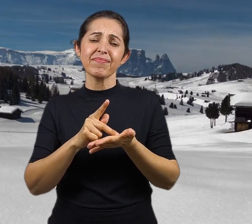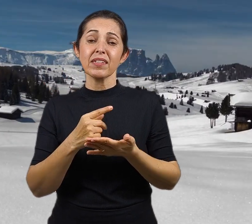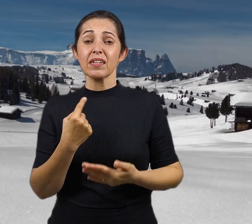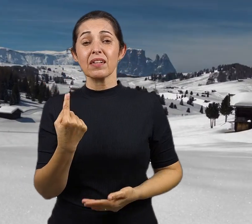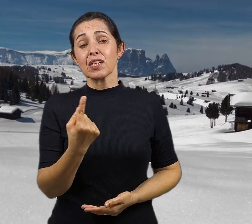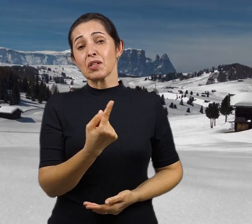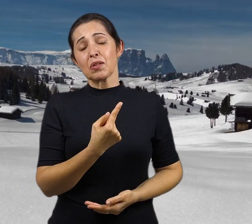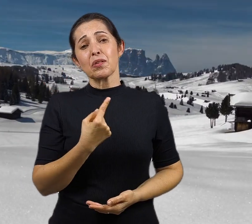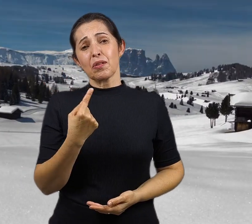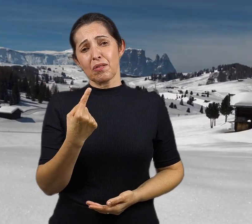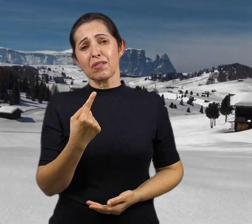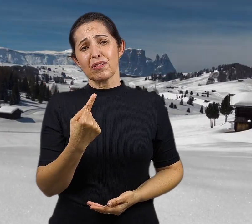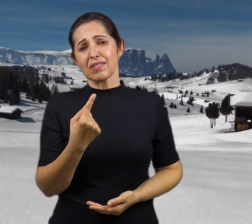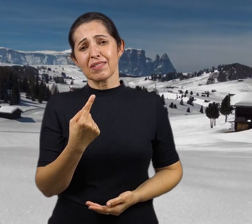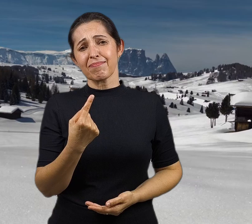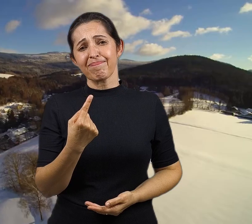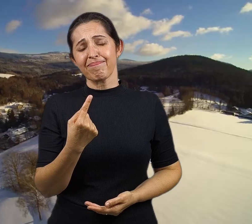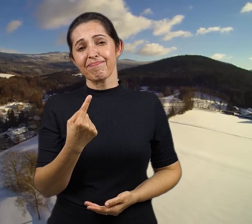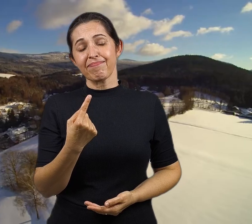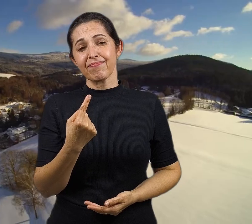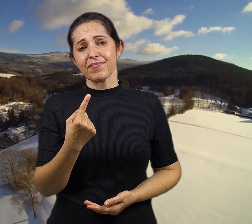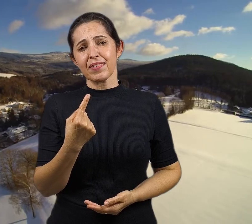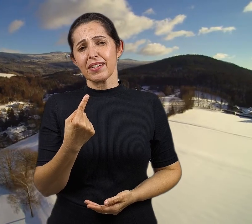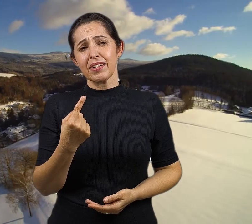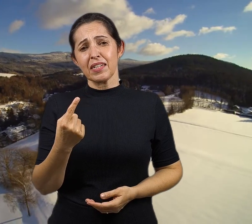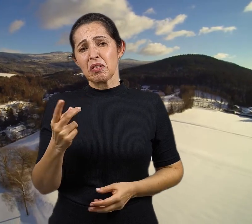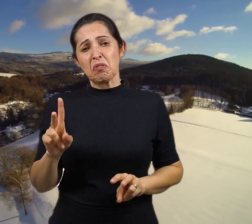aquilo que nós temos nessa obra gloriosa que o Senhor nos